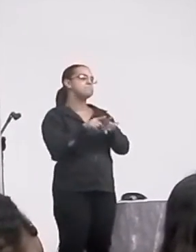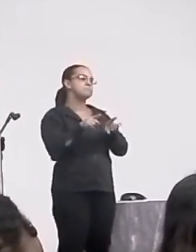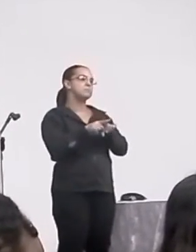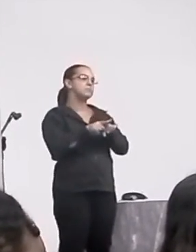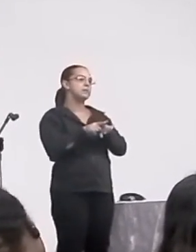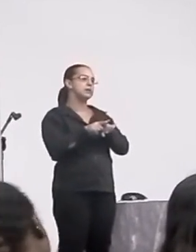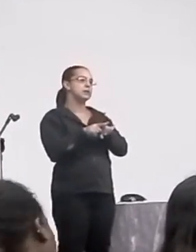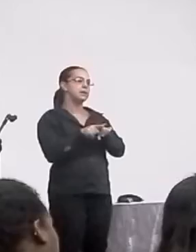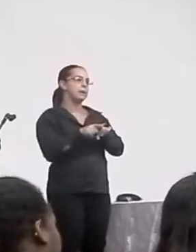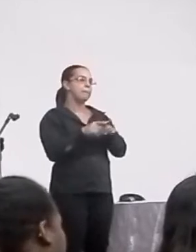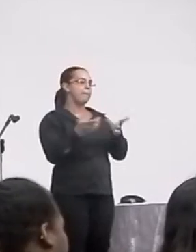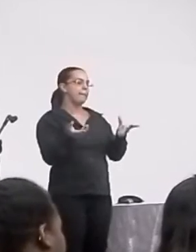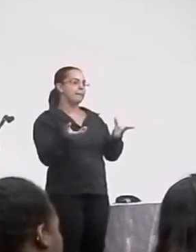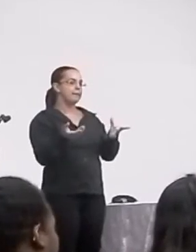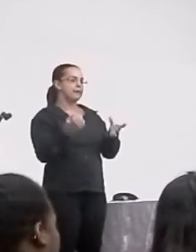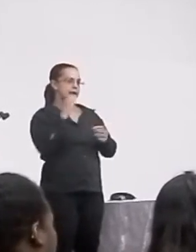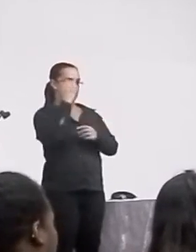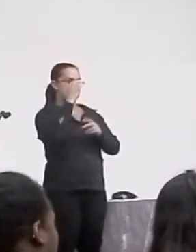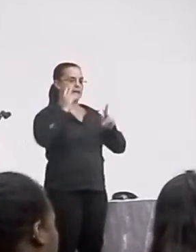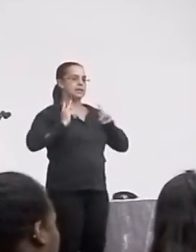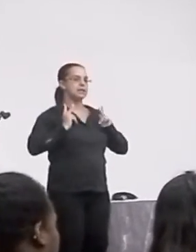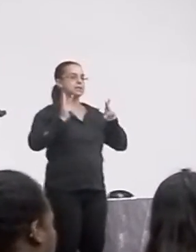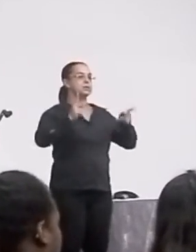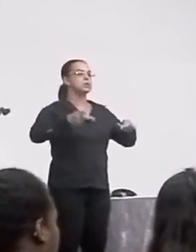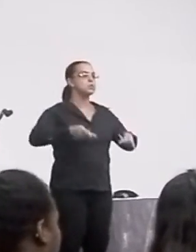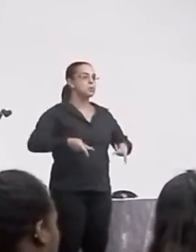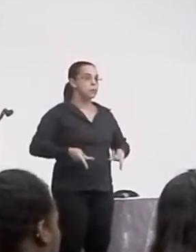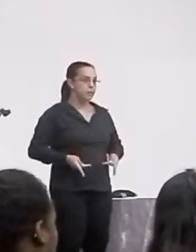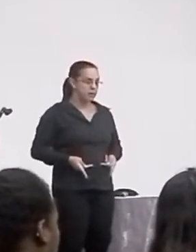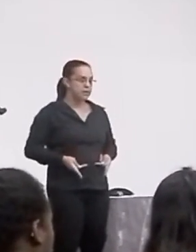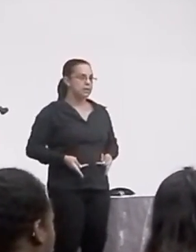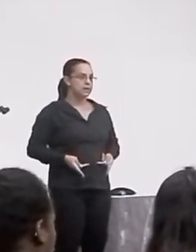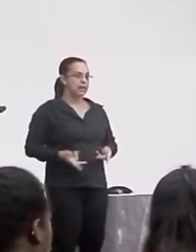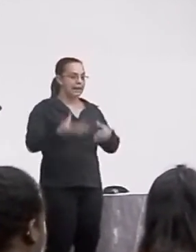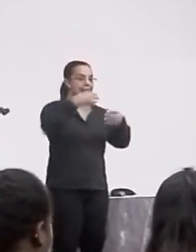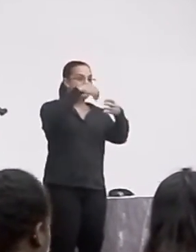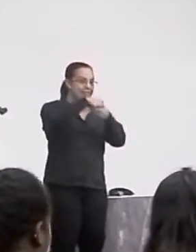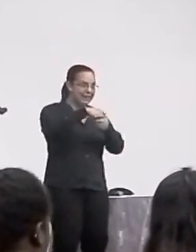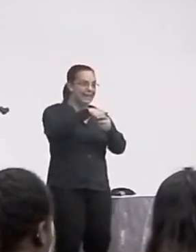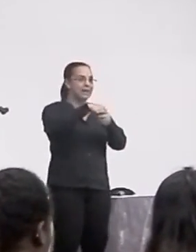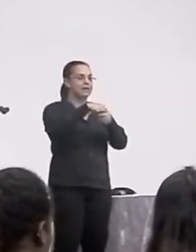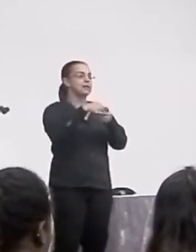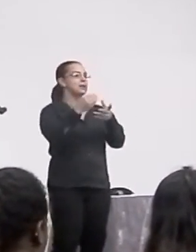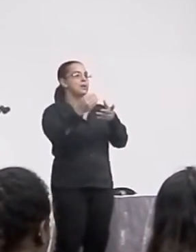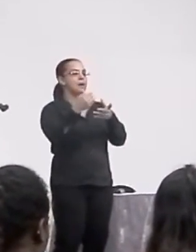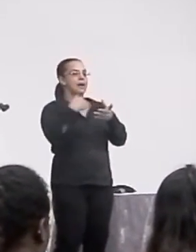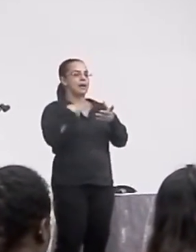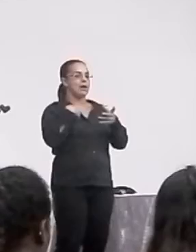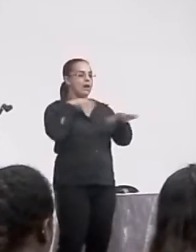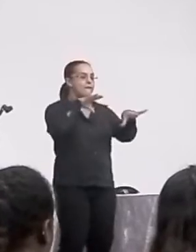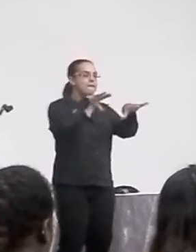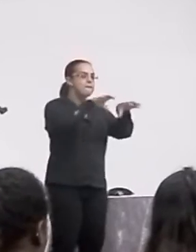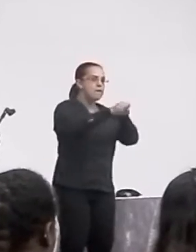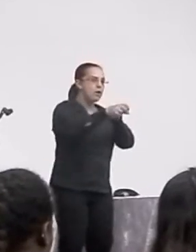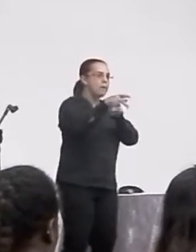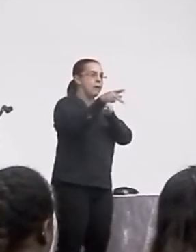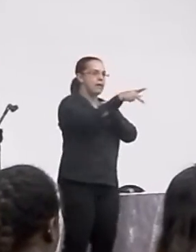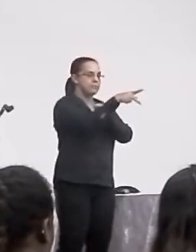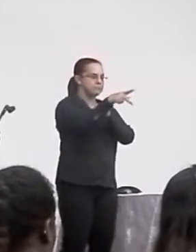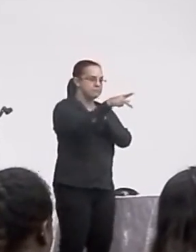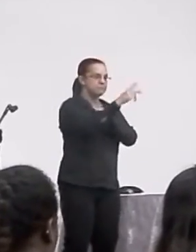o centro das ciências humanas, uma obrigação para qualquer futuro professor das ciências humanas, e para qualquer